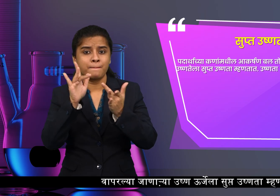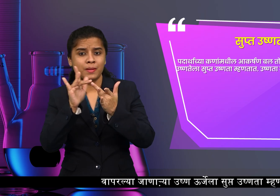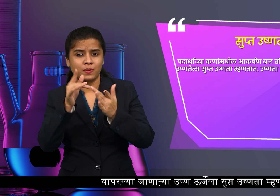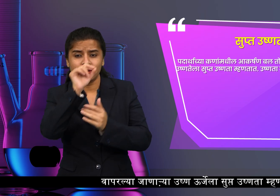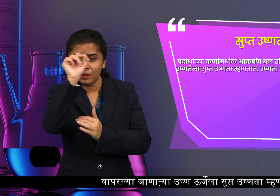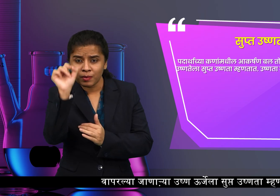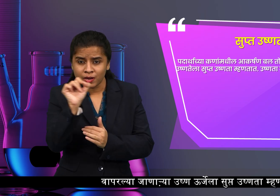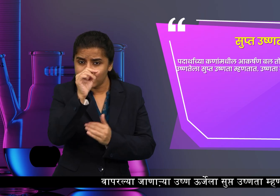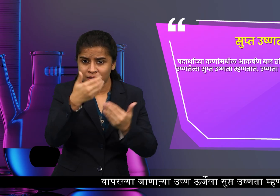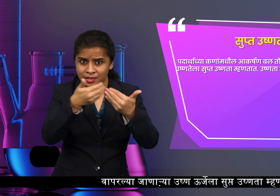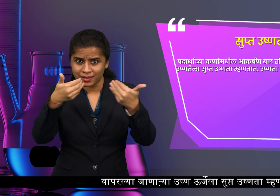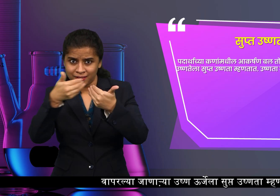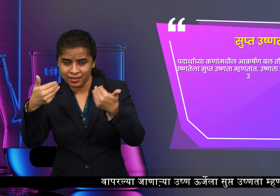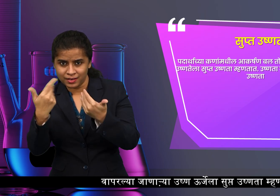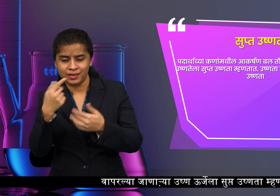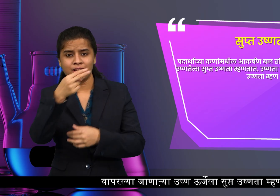स्तूप उष्णता म्हणतात.